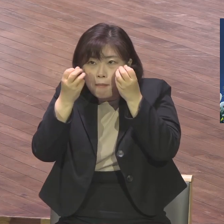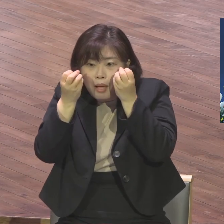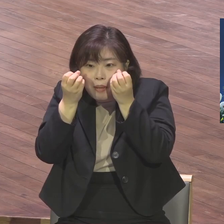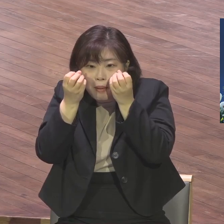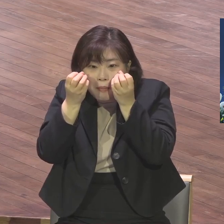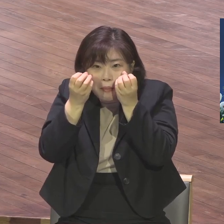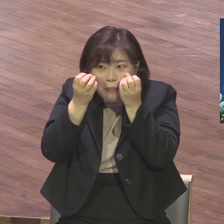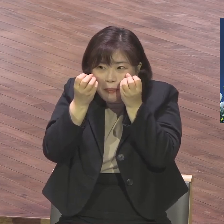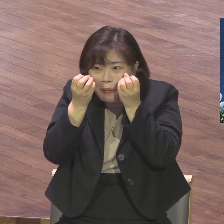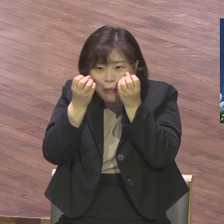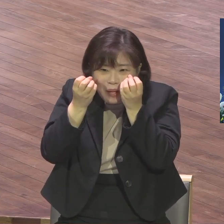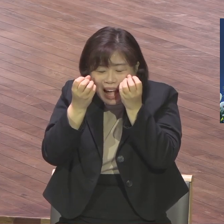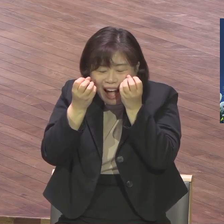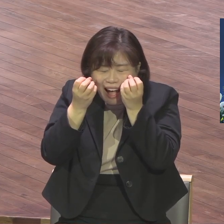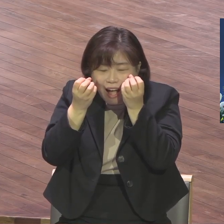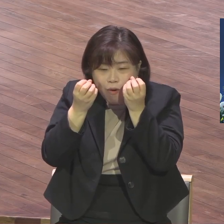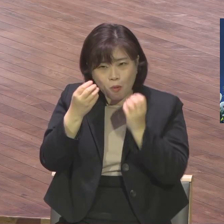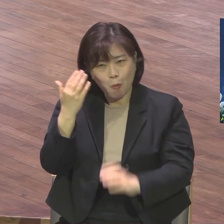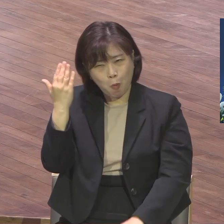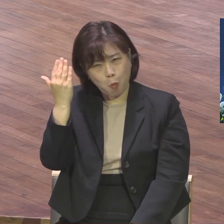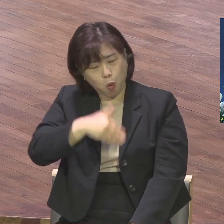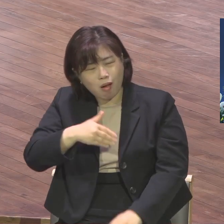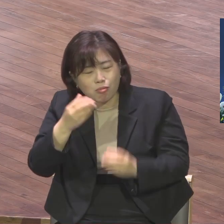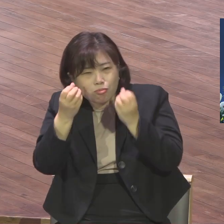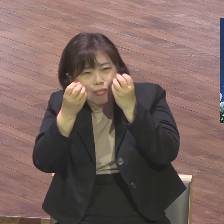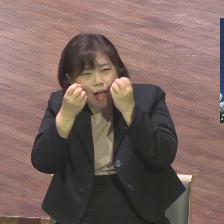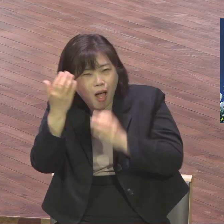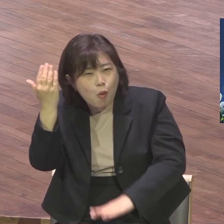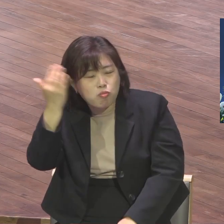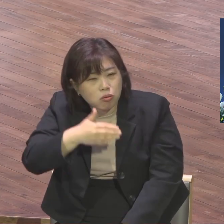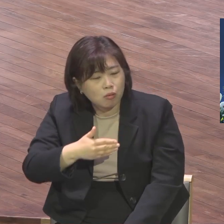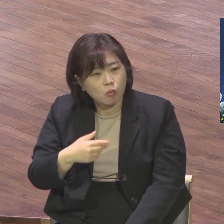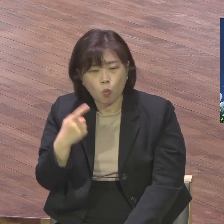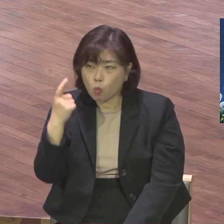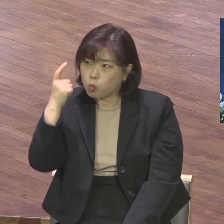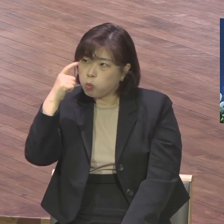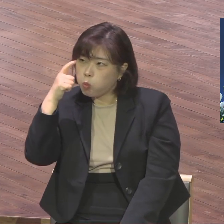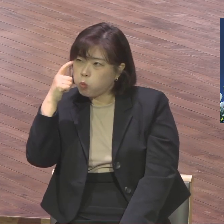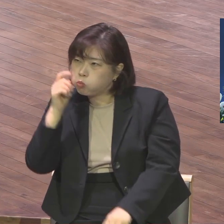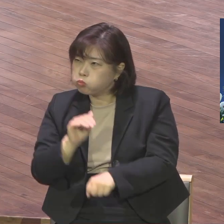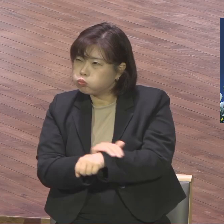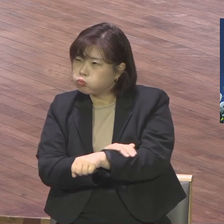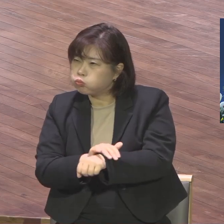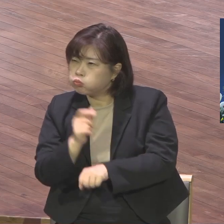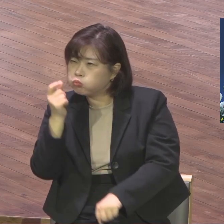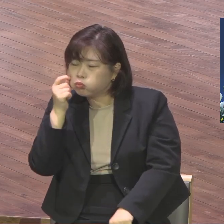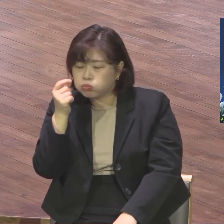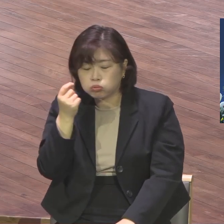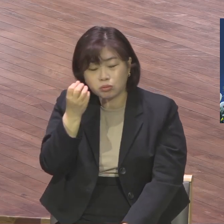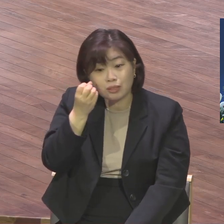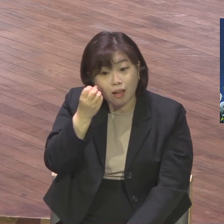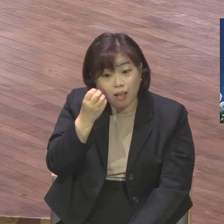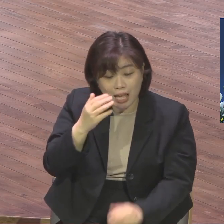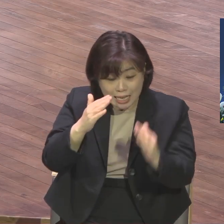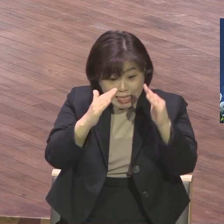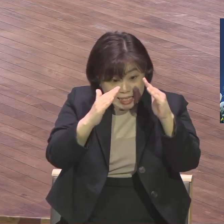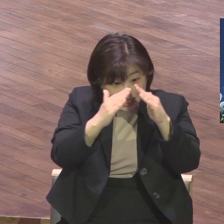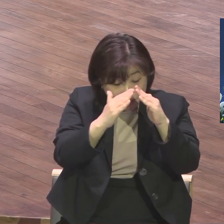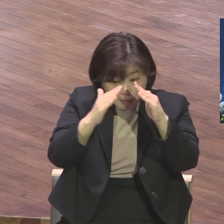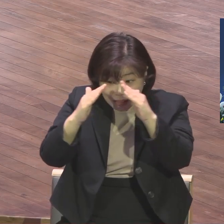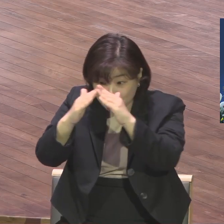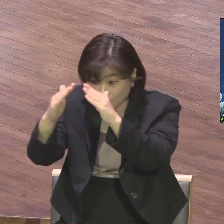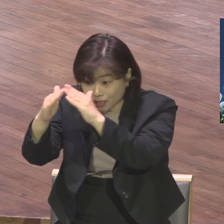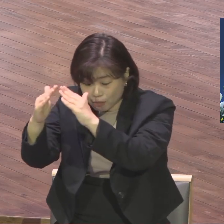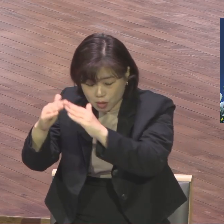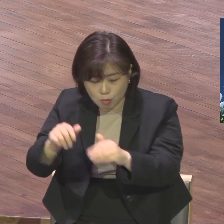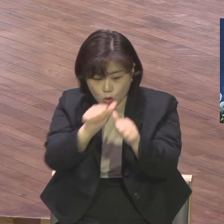자가 동자가 딱 뚜렷해요. 왜 저러냐? 저 사람들은요 집집마다 우상 준비합니다.